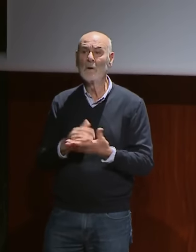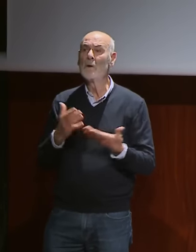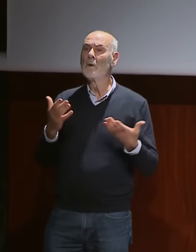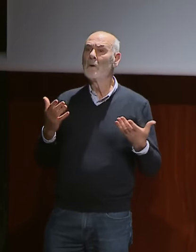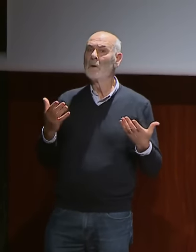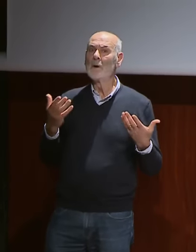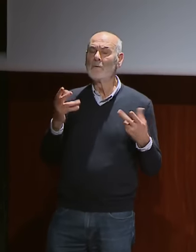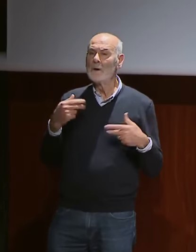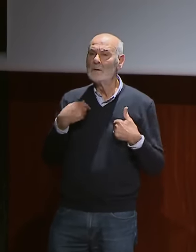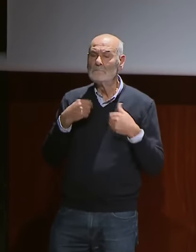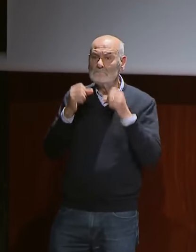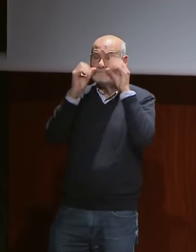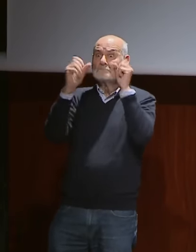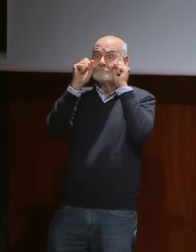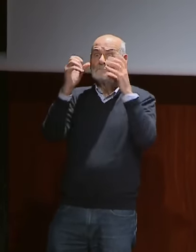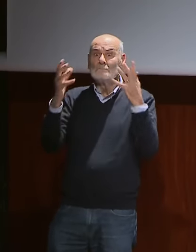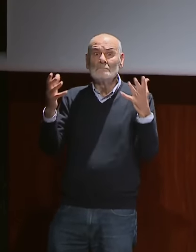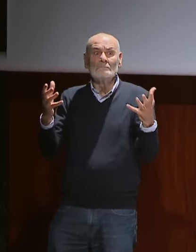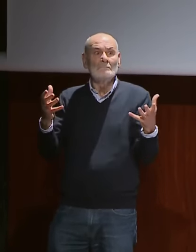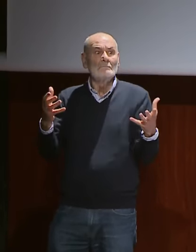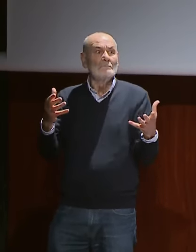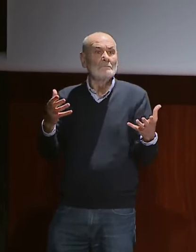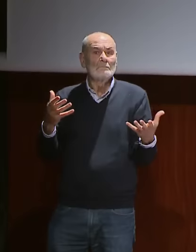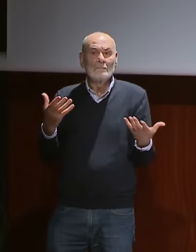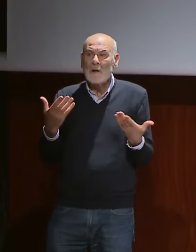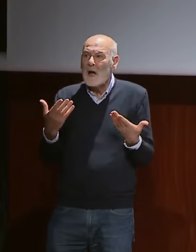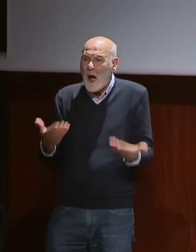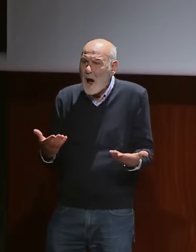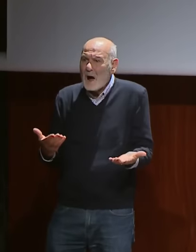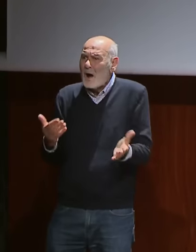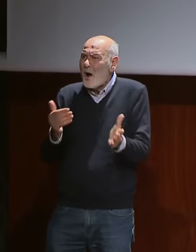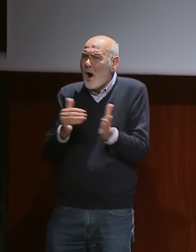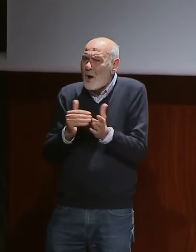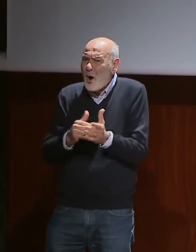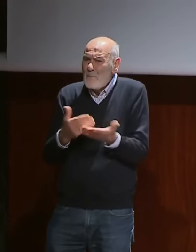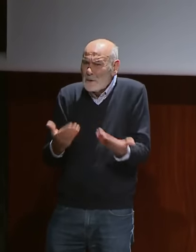autres, pour montrer que c'était possible.